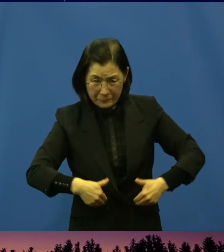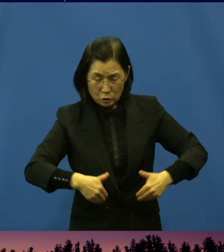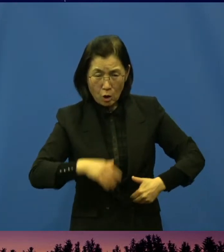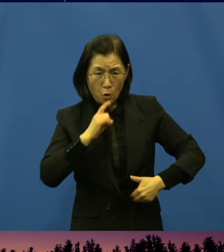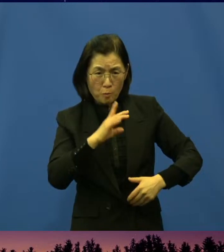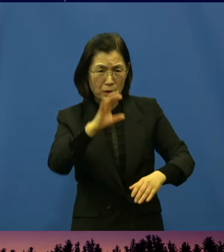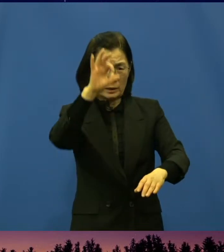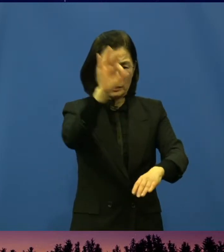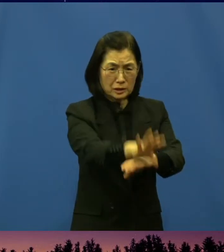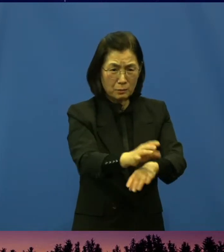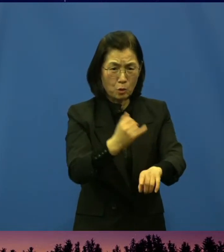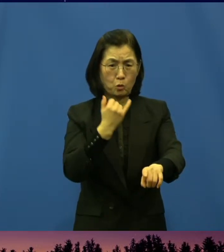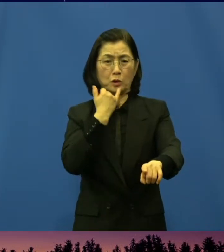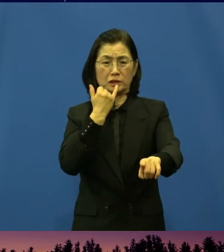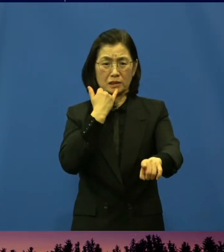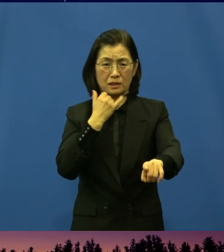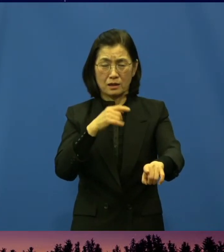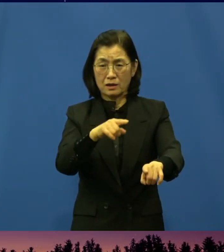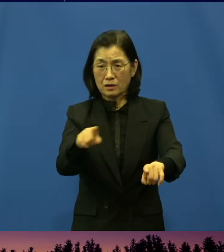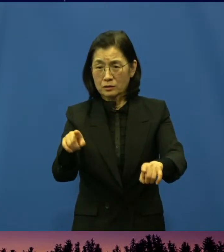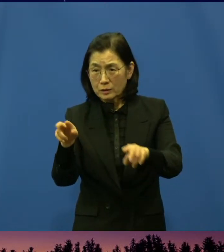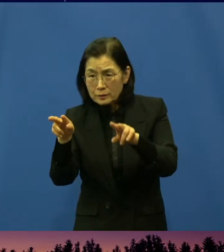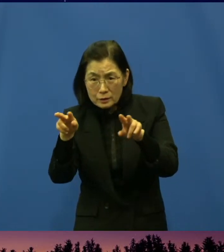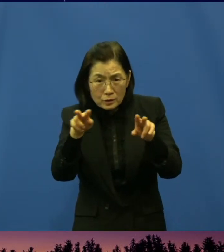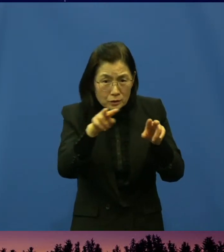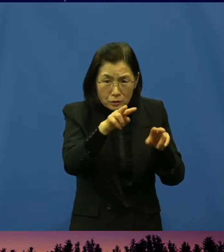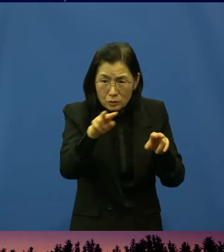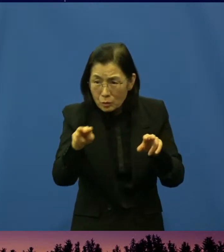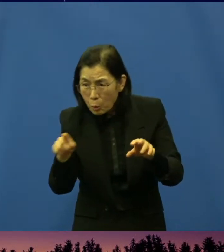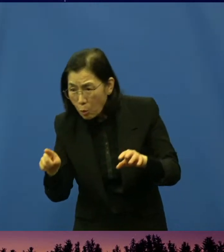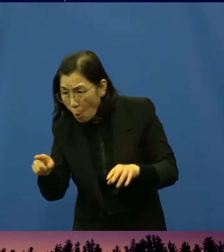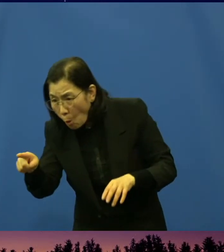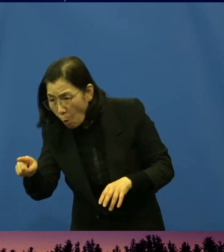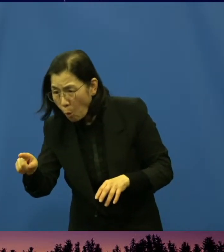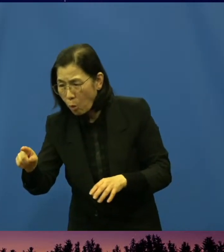그냥 기웃기웃 하다가 막 주워 담아가지고 오는 거예요.